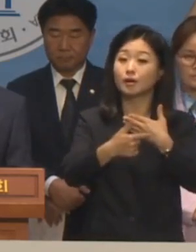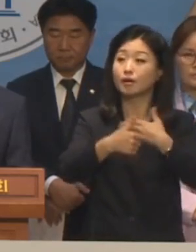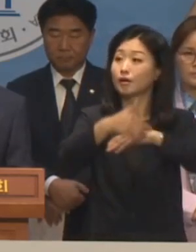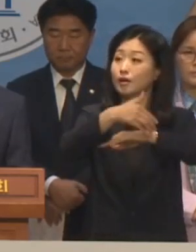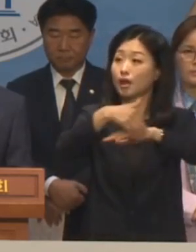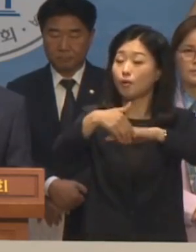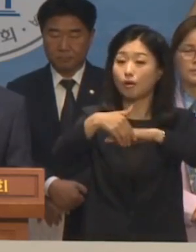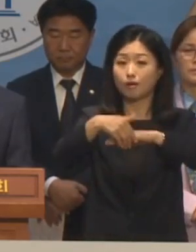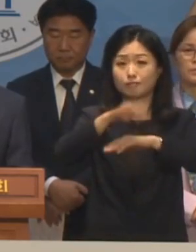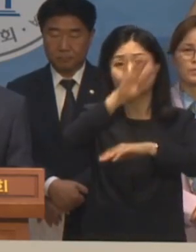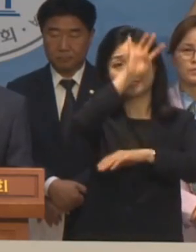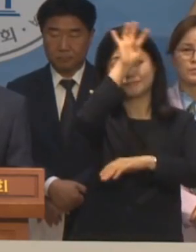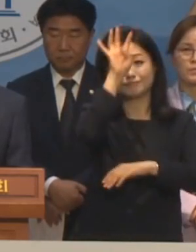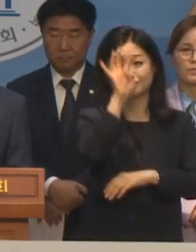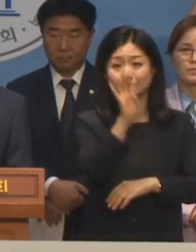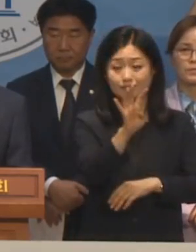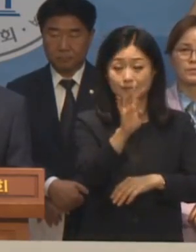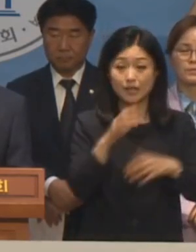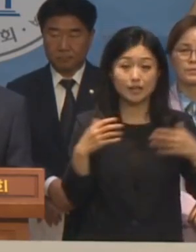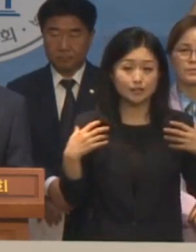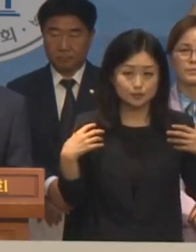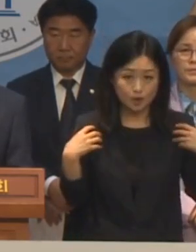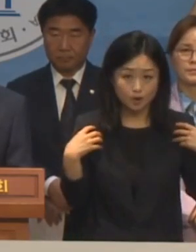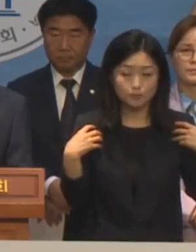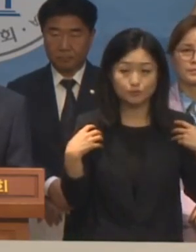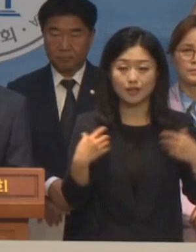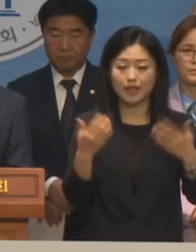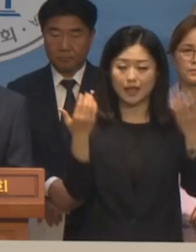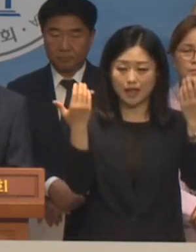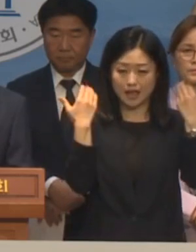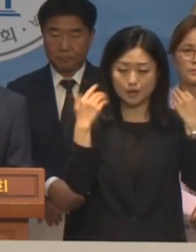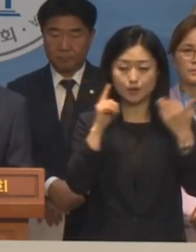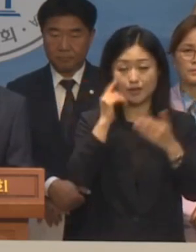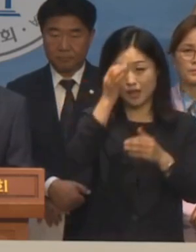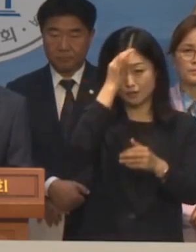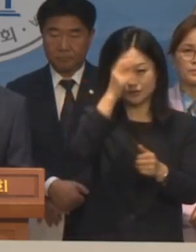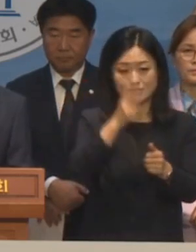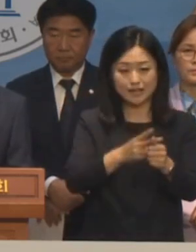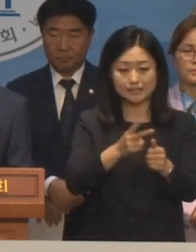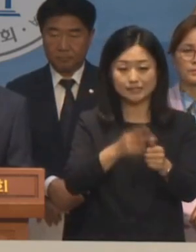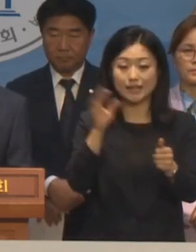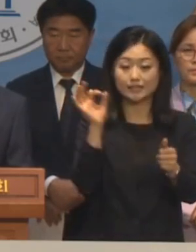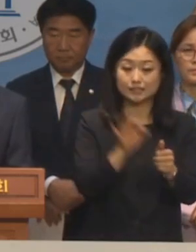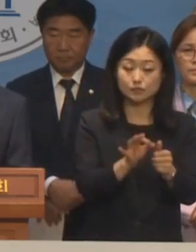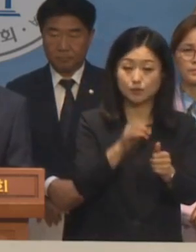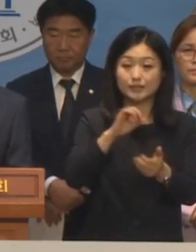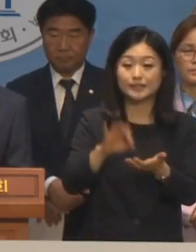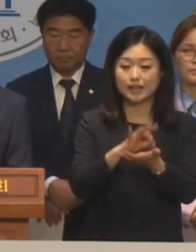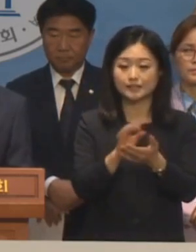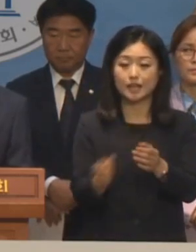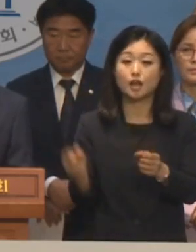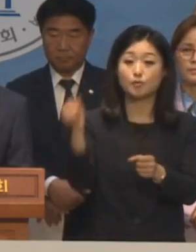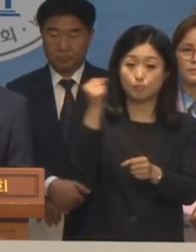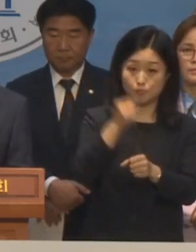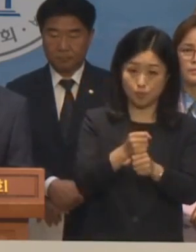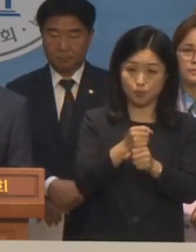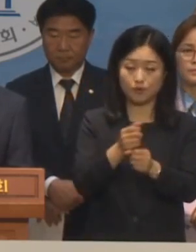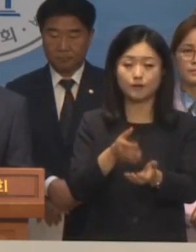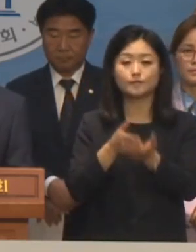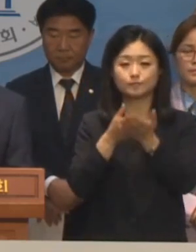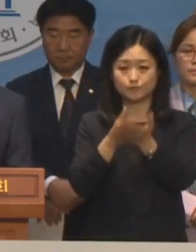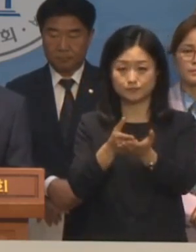정책이 무색합니다. 정부의 학교 예술 강사 지원 사업 예산 복원을